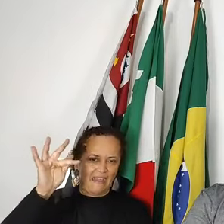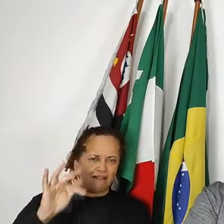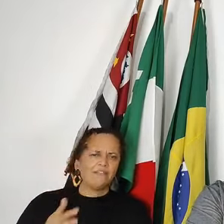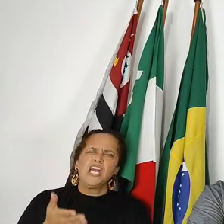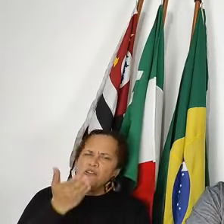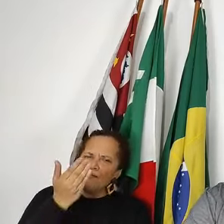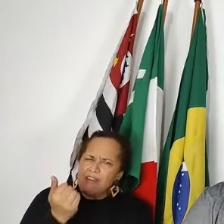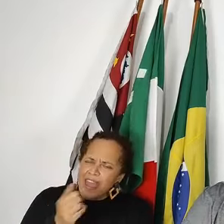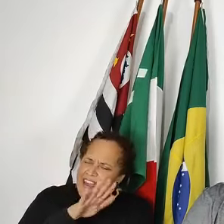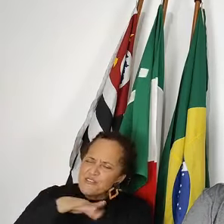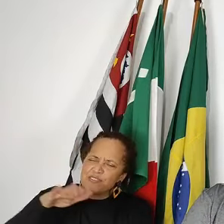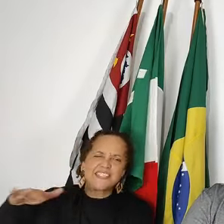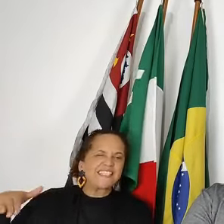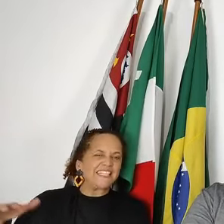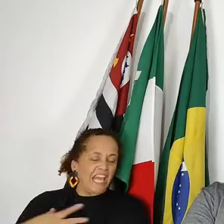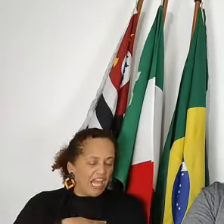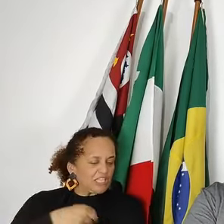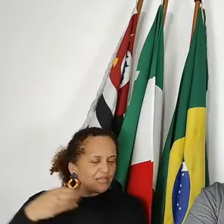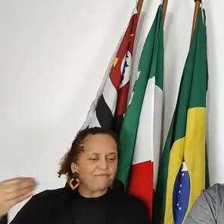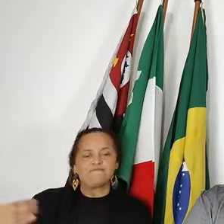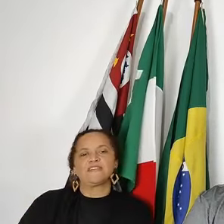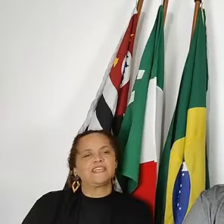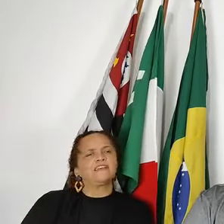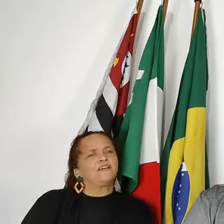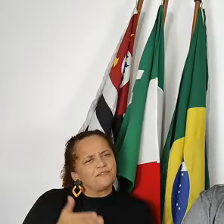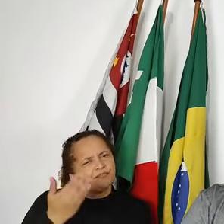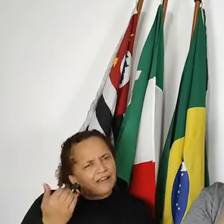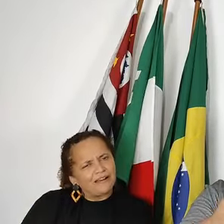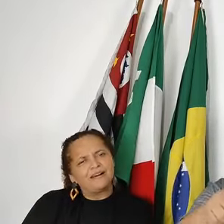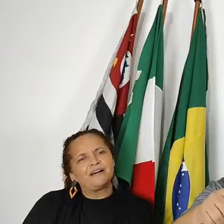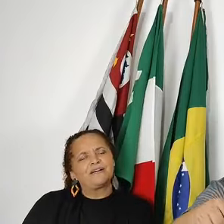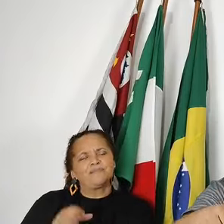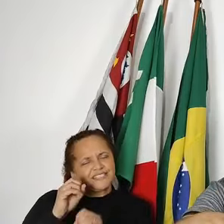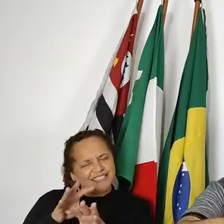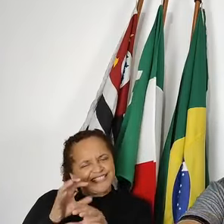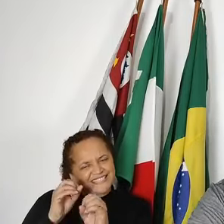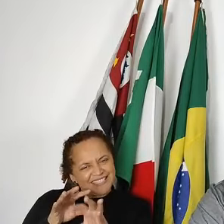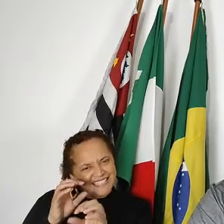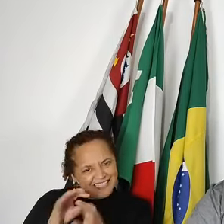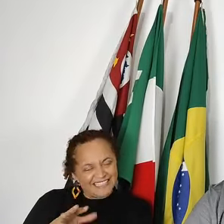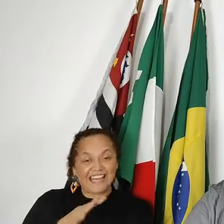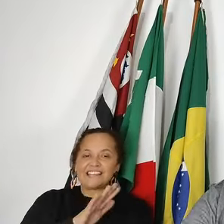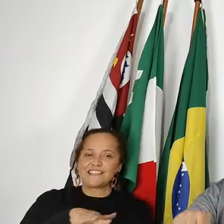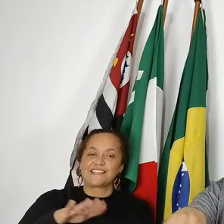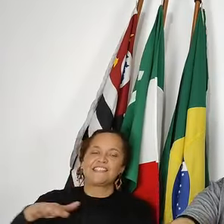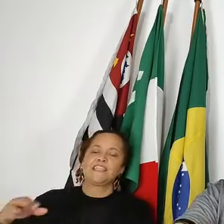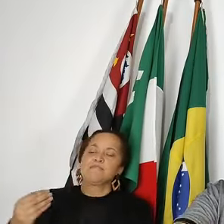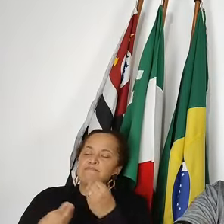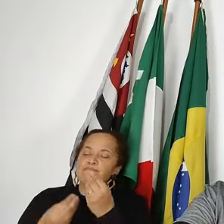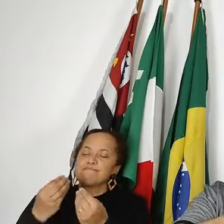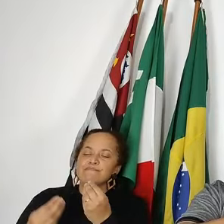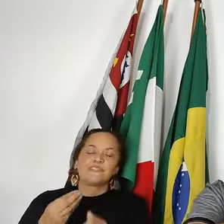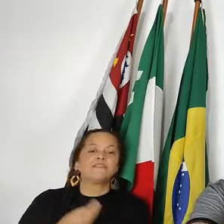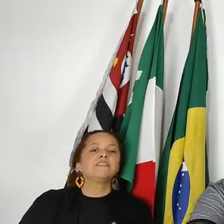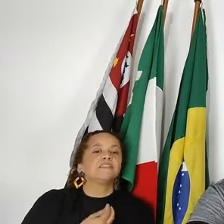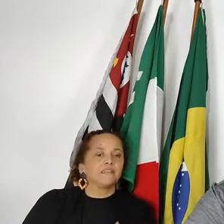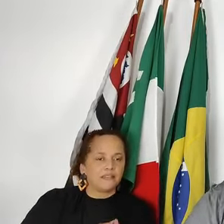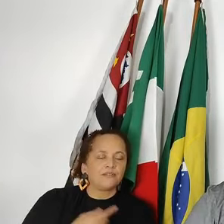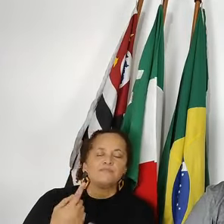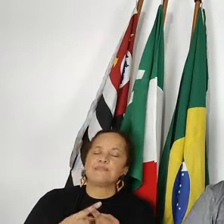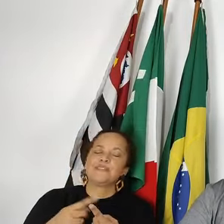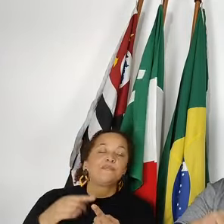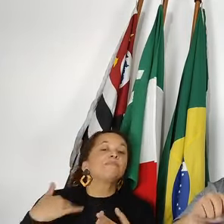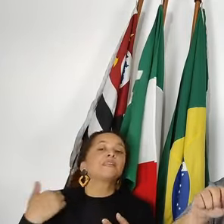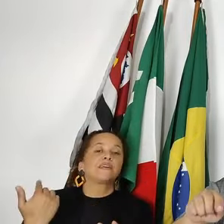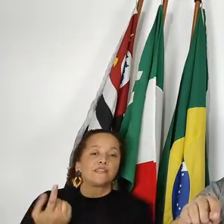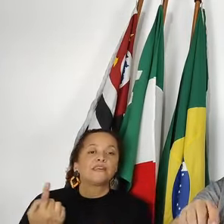traga seus filhos, né? Vamos, né, prestigiar, vamos ensinar as nossas crianças, porque esses princípios também servem para